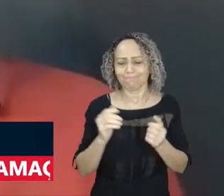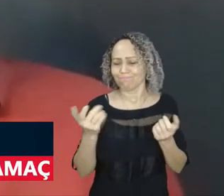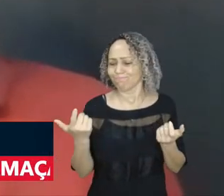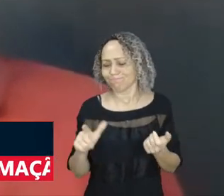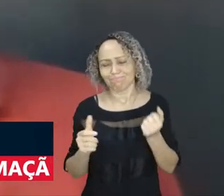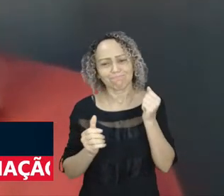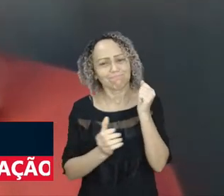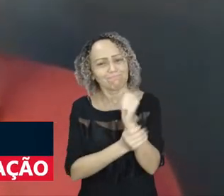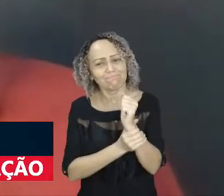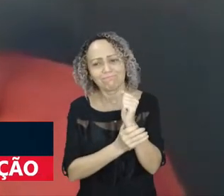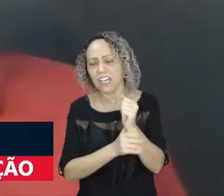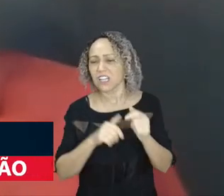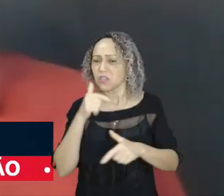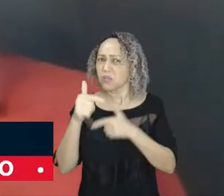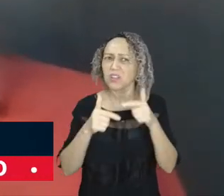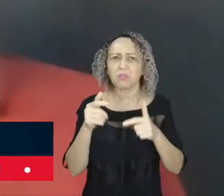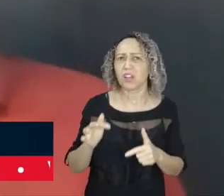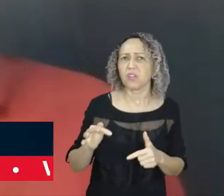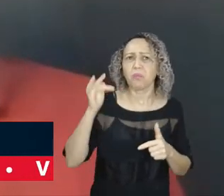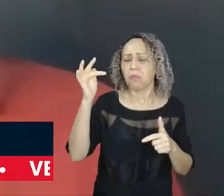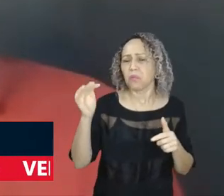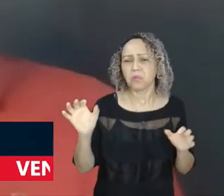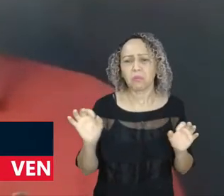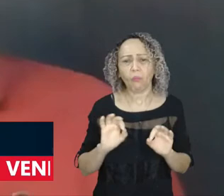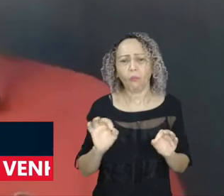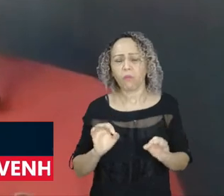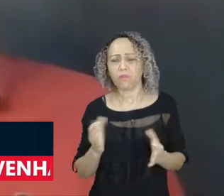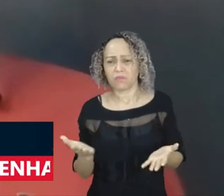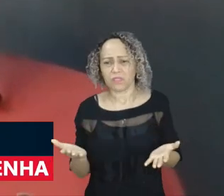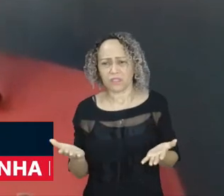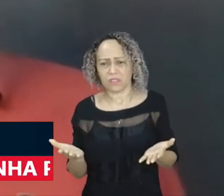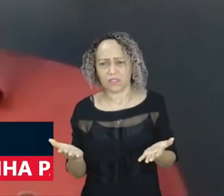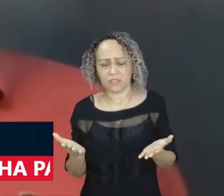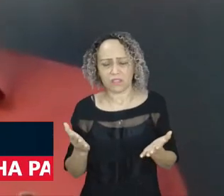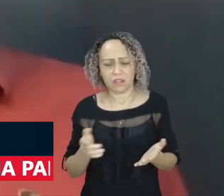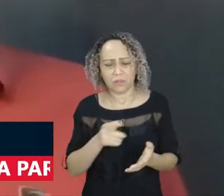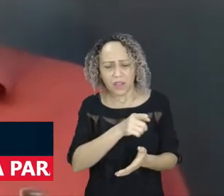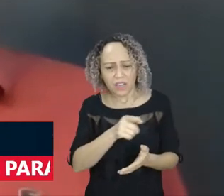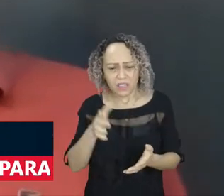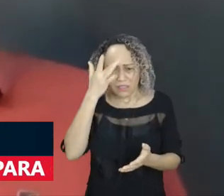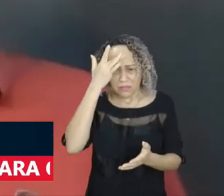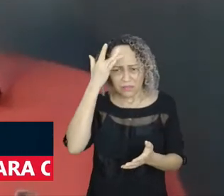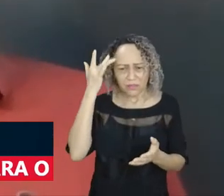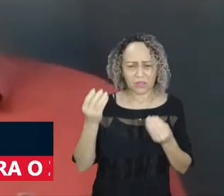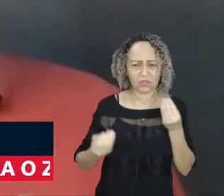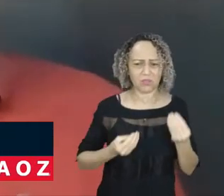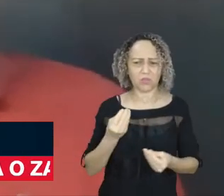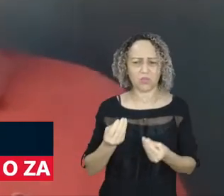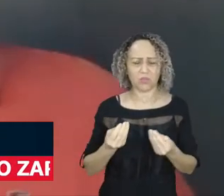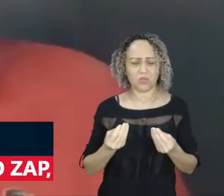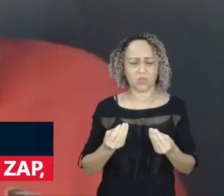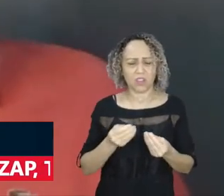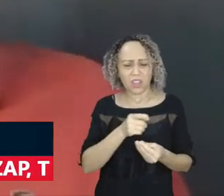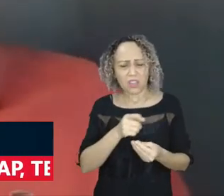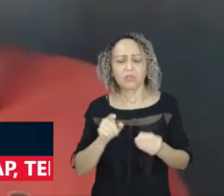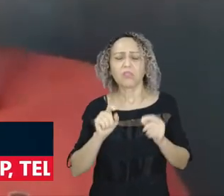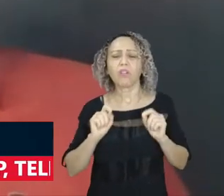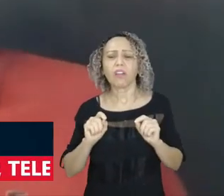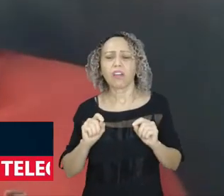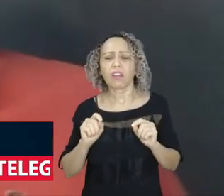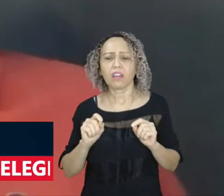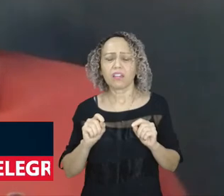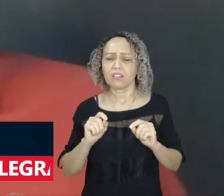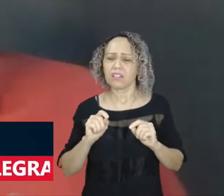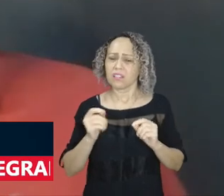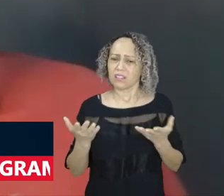dessa pessoa lá e um futuro para elas e para a instituição. Então, isso tudo é praticamente como se